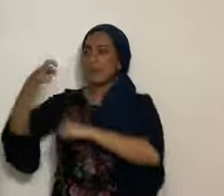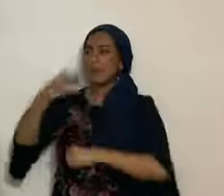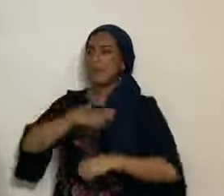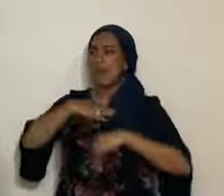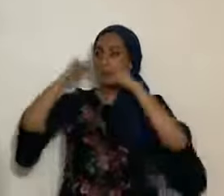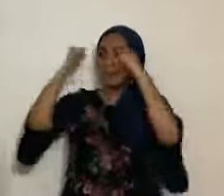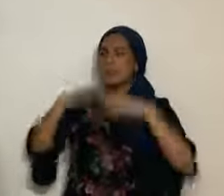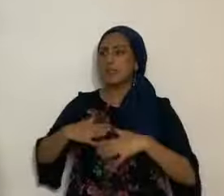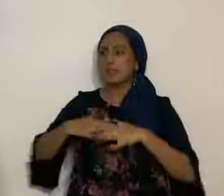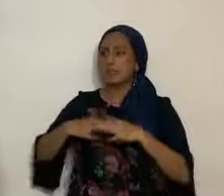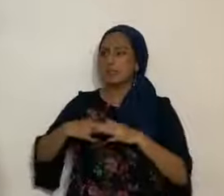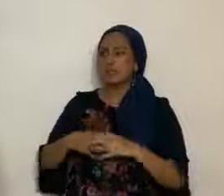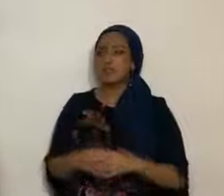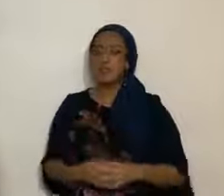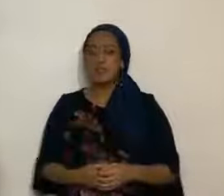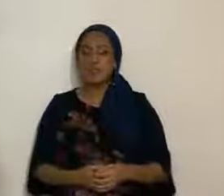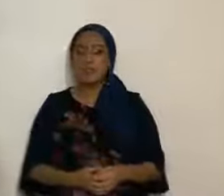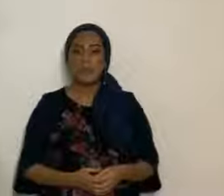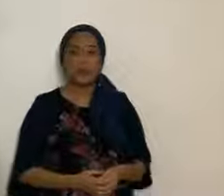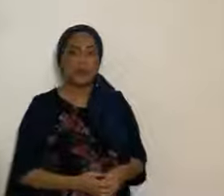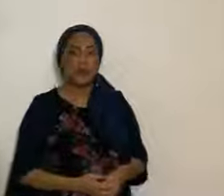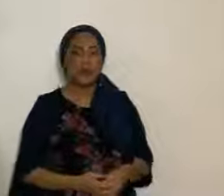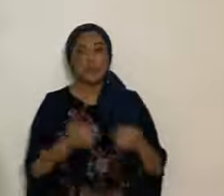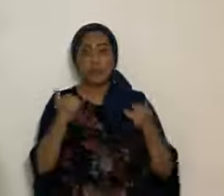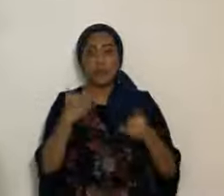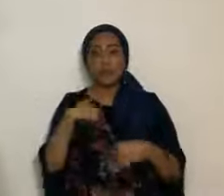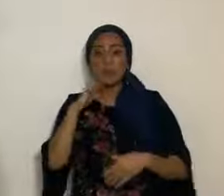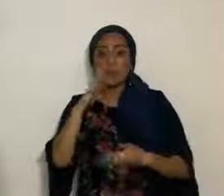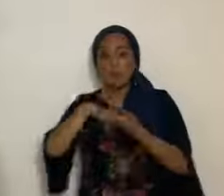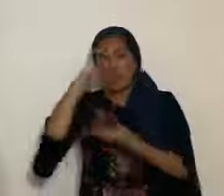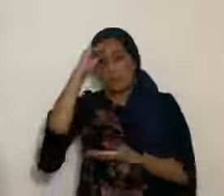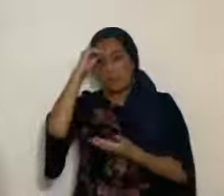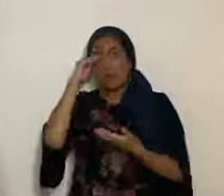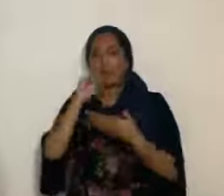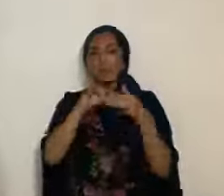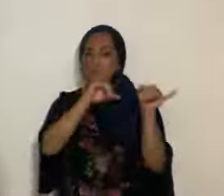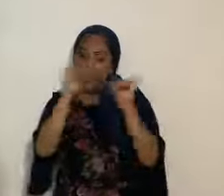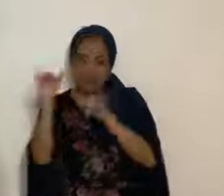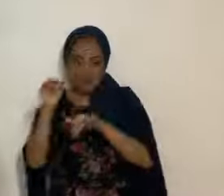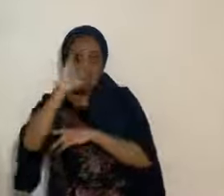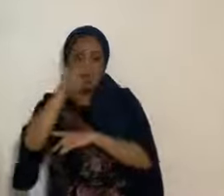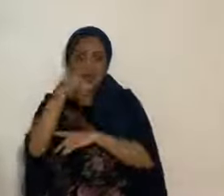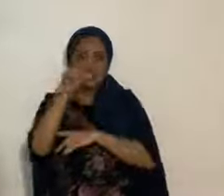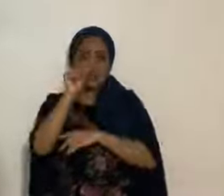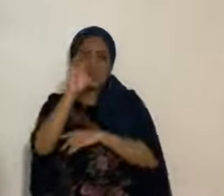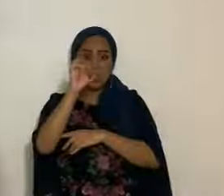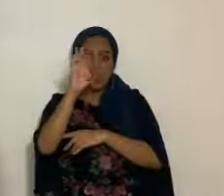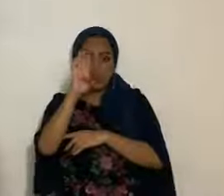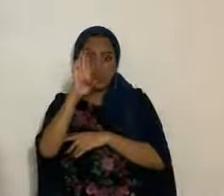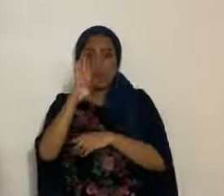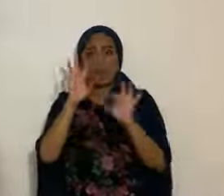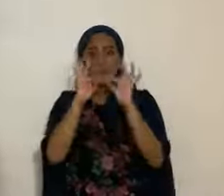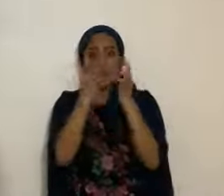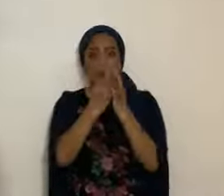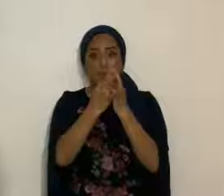primogenitura. Y nos vamos a dar cuenta que de igual manera Jacob dividió su familia, sus